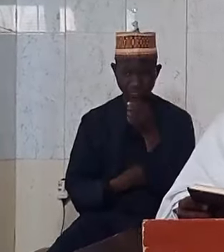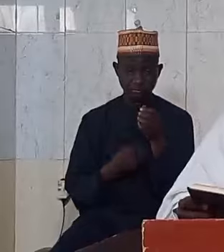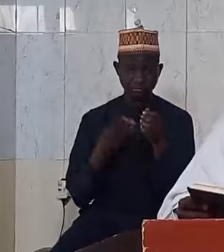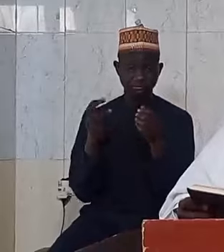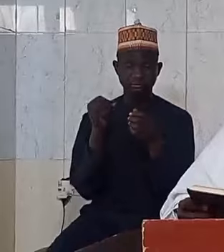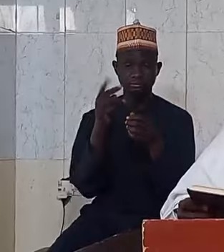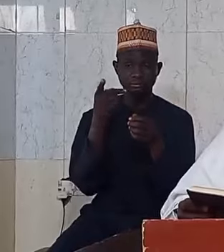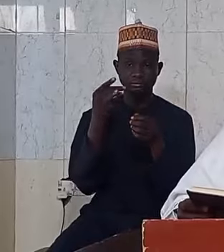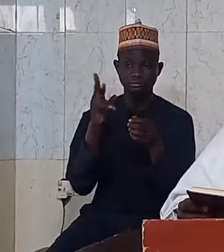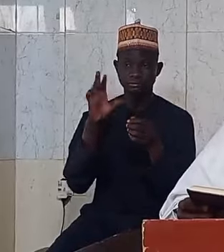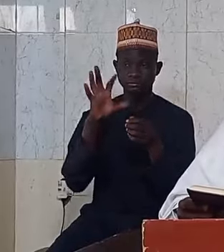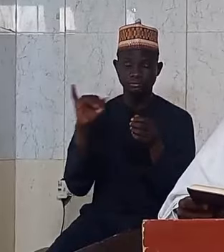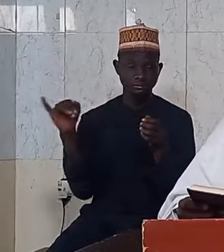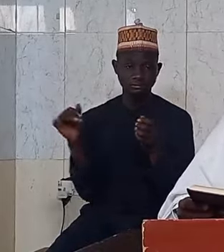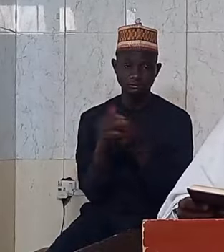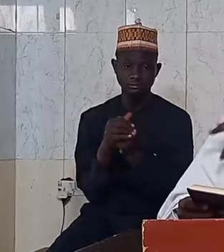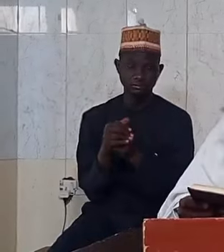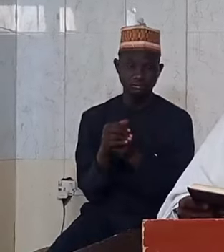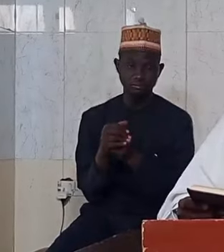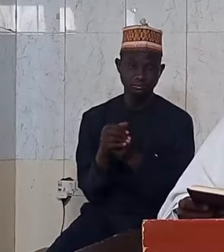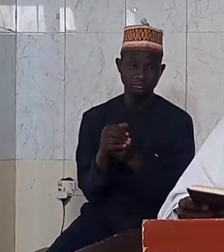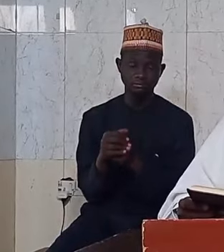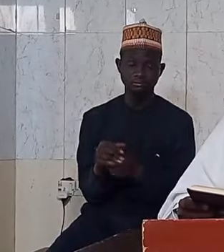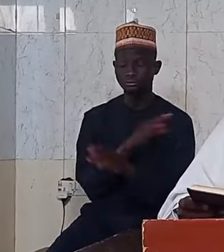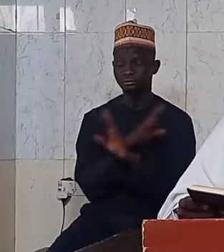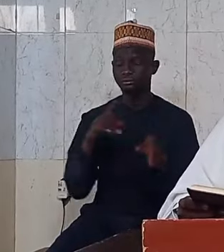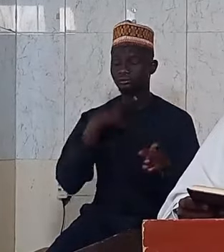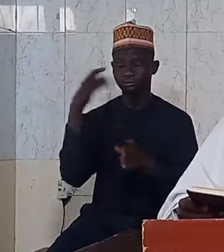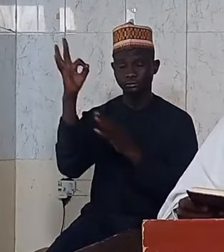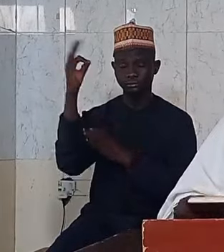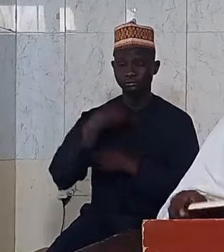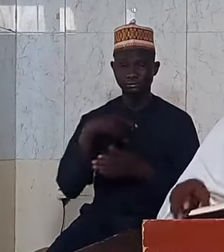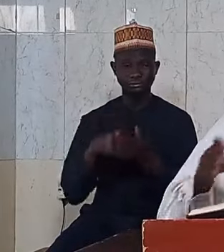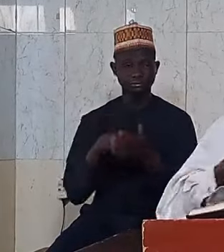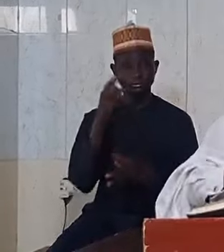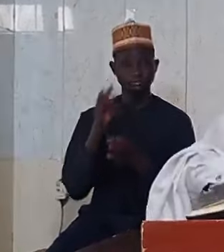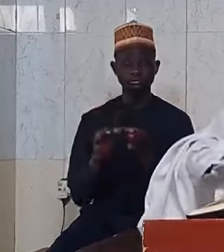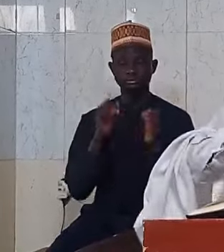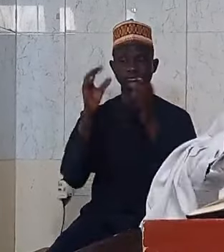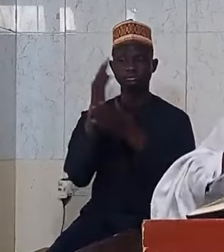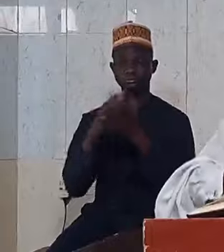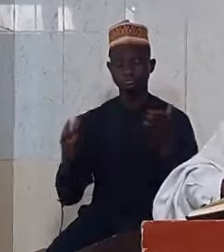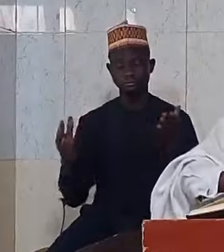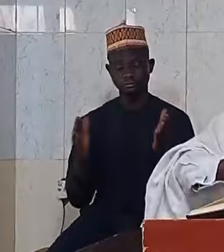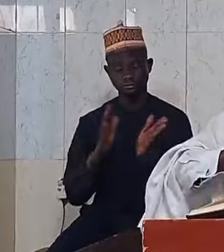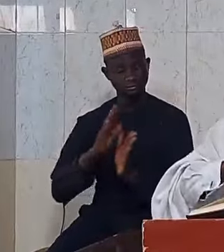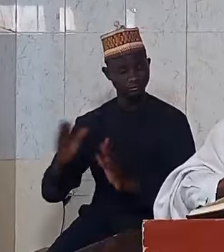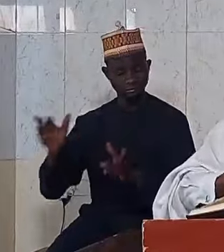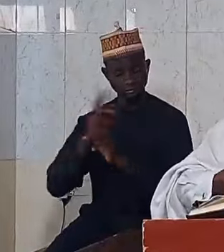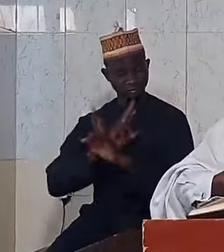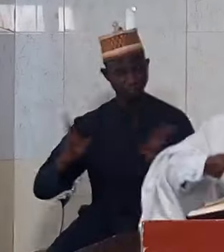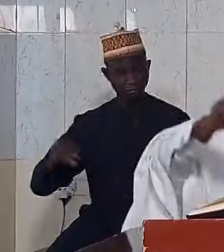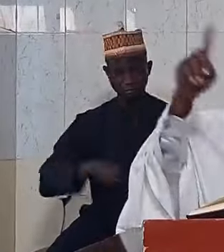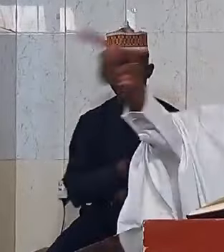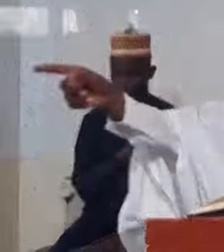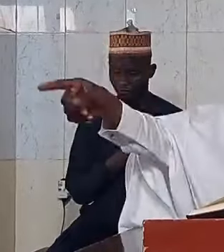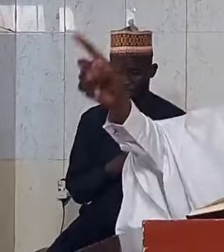daga jinta mumuna ne ko ba haka ba to baka siffanta Allah da wannan to in Allah ya kintsawa mu'minai wani abu